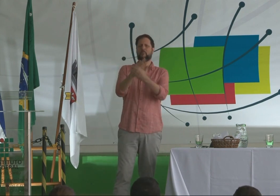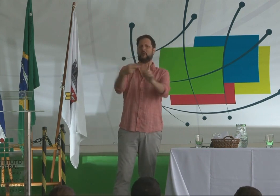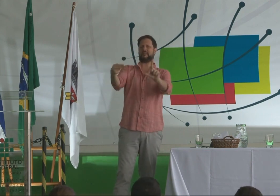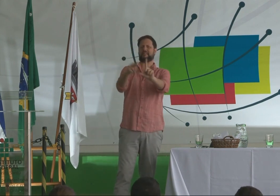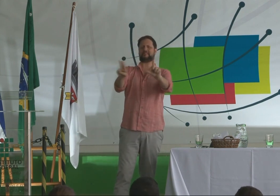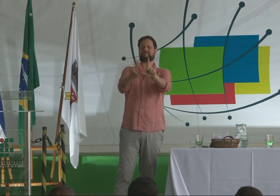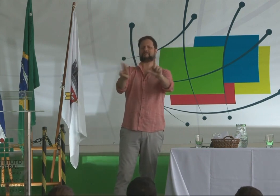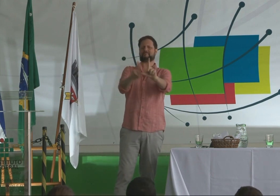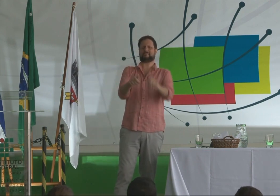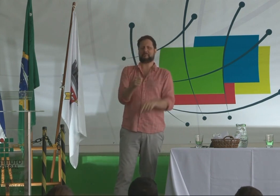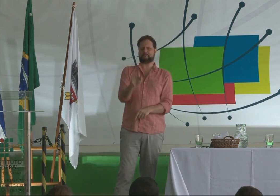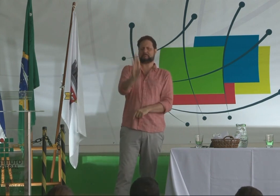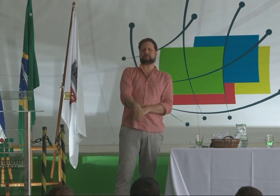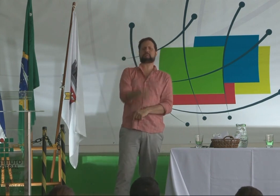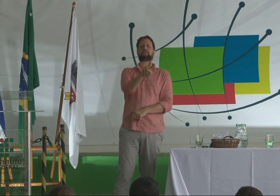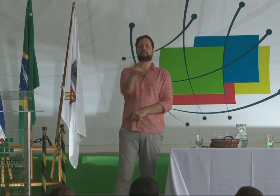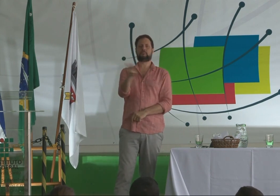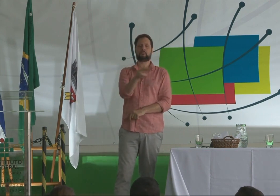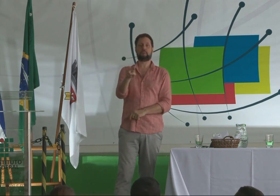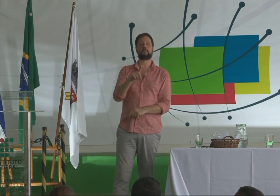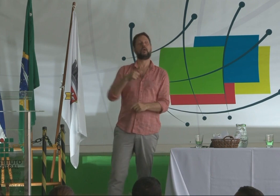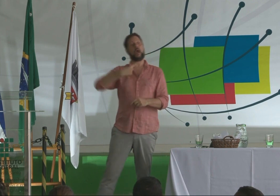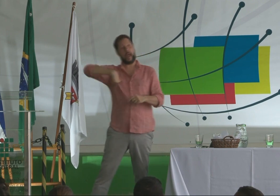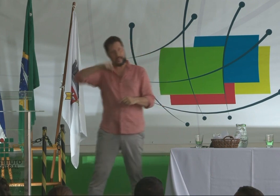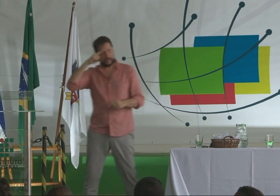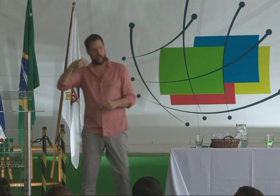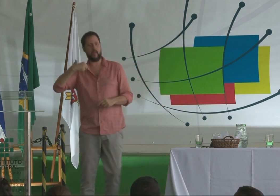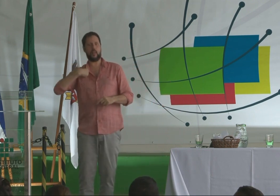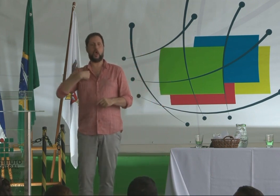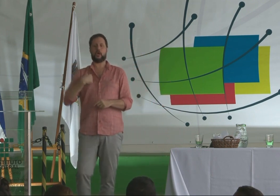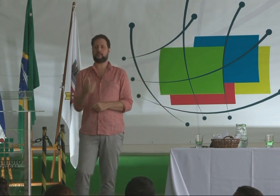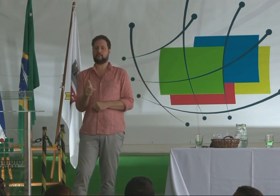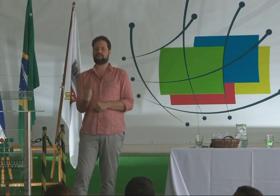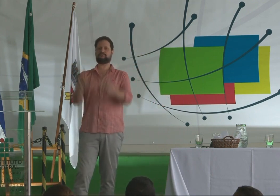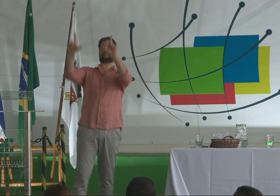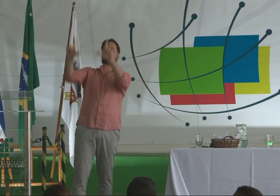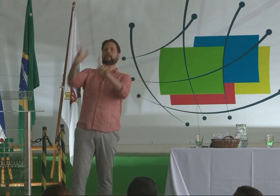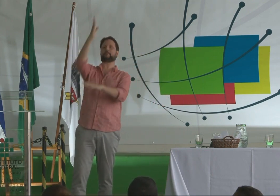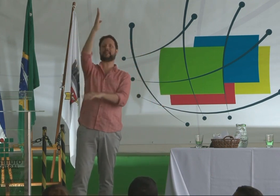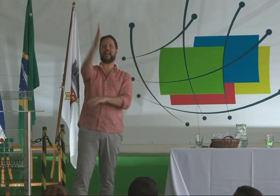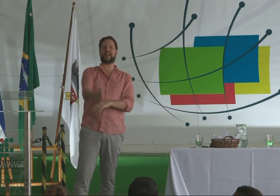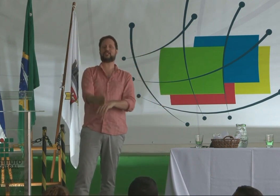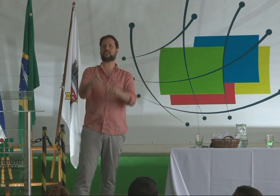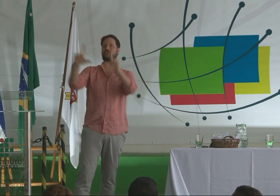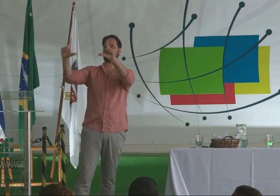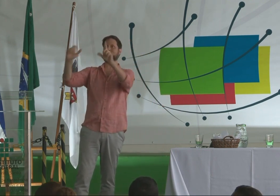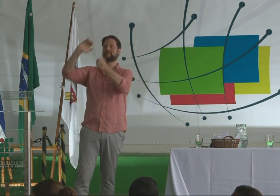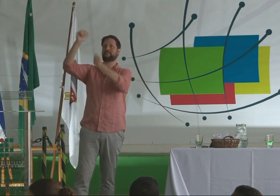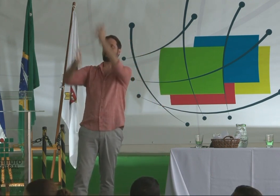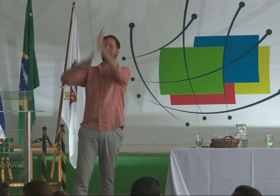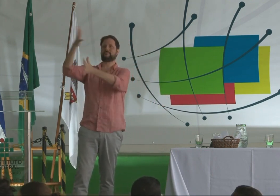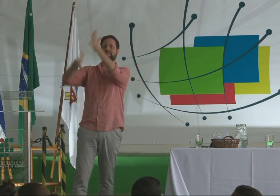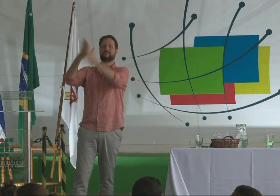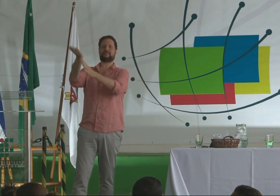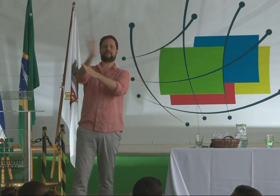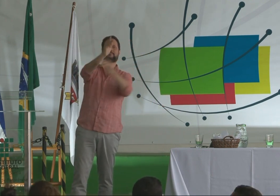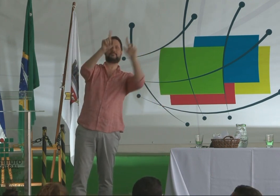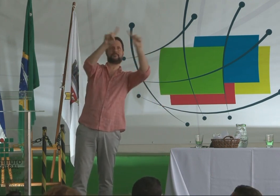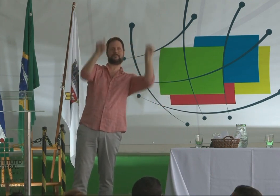utilizam o concerto, já não gostam, tiram porque incomoda visualmente. Mas eu prefiro que, por exemplo, ele fosse um sistema de desmetagem